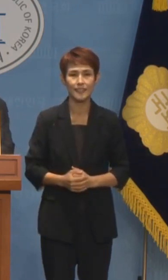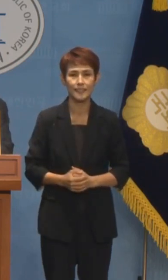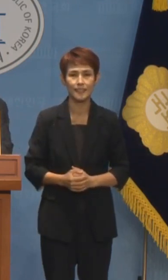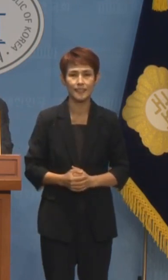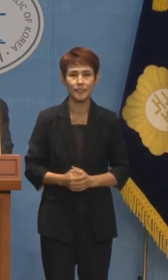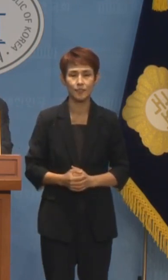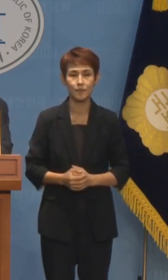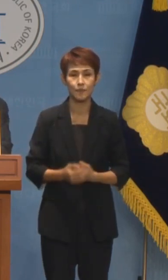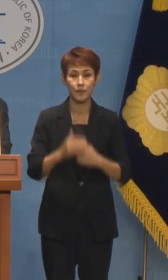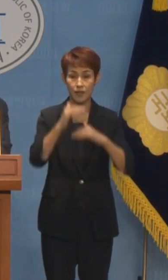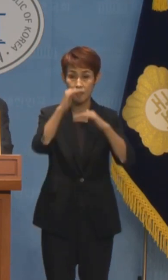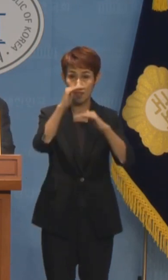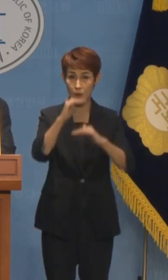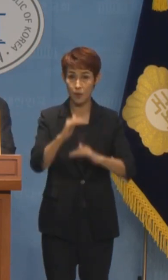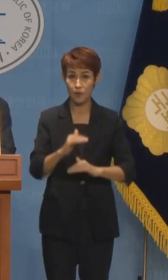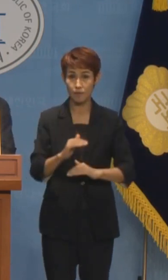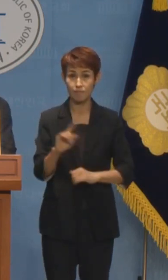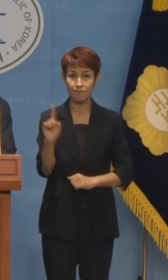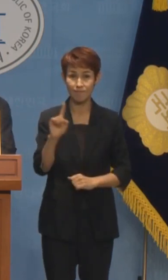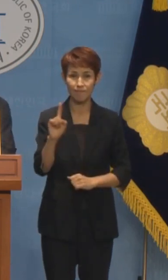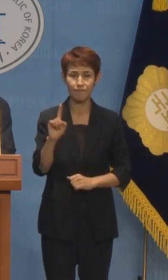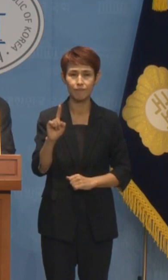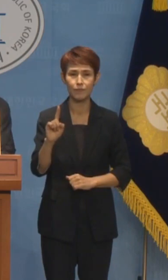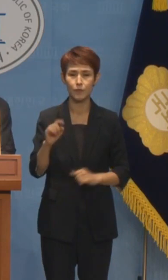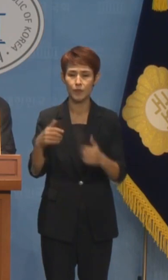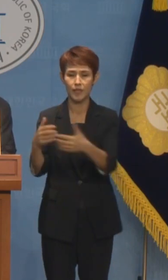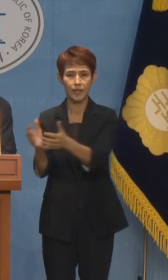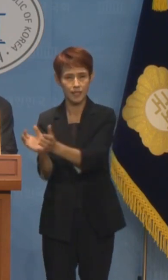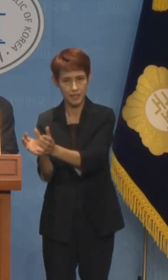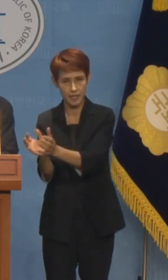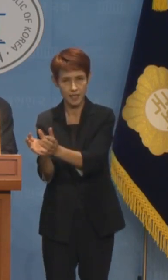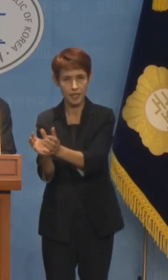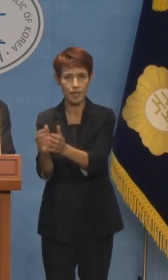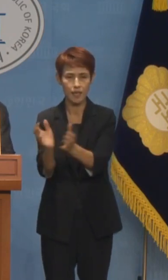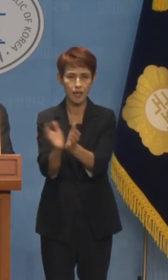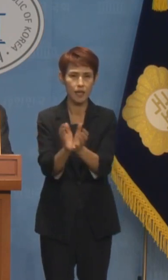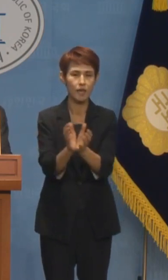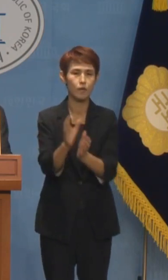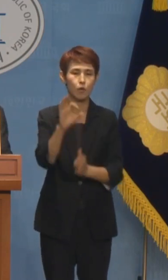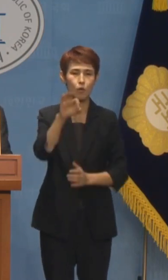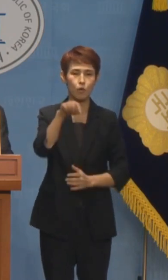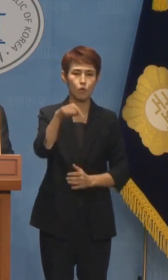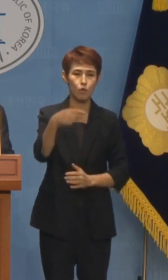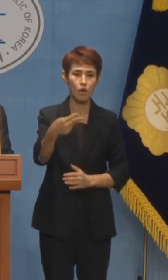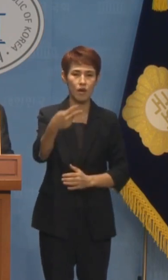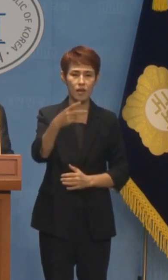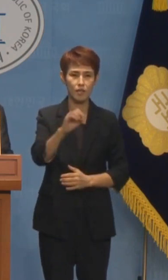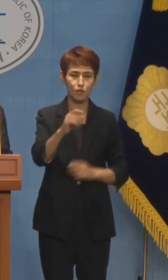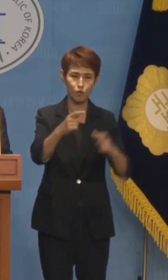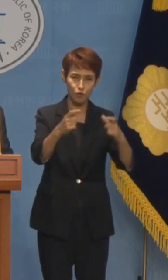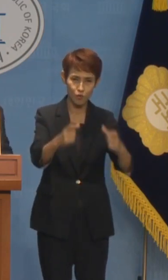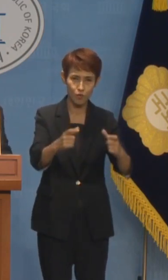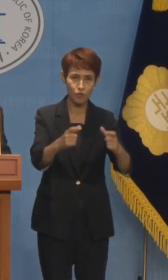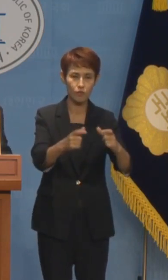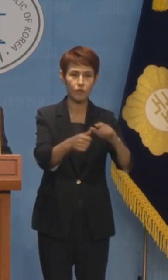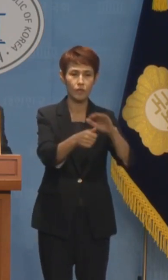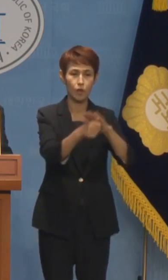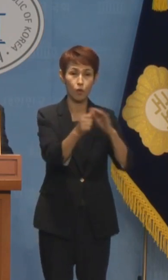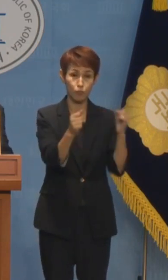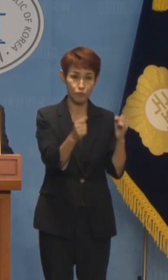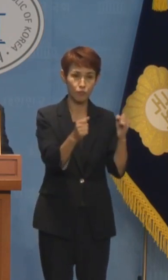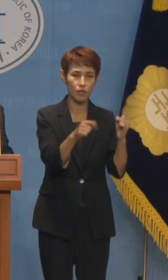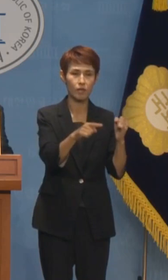내용은 어 지금 현재 민간 단체들 그리고 울릉군 그리고 경 경상북도에서 조례 차원으로